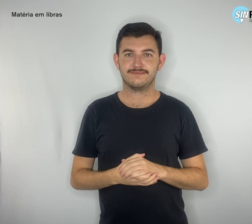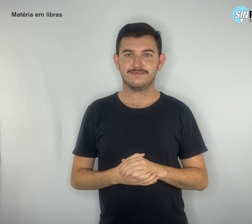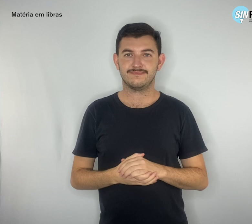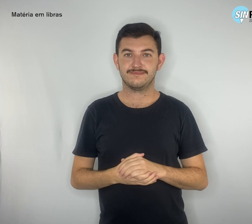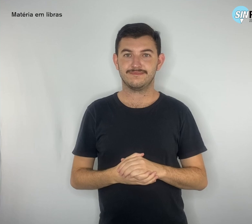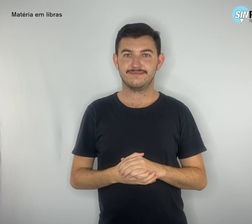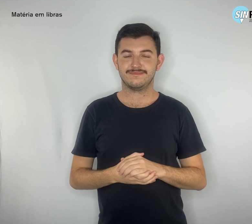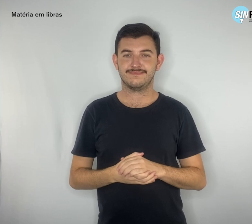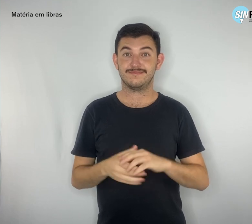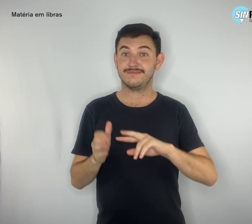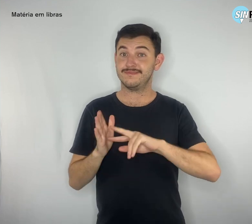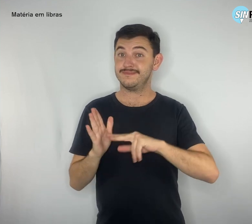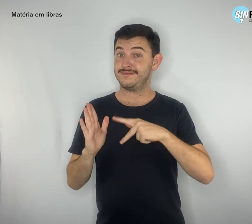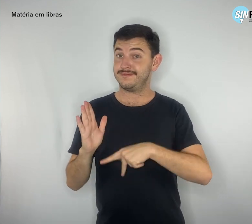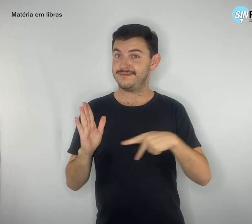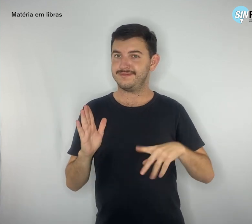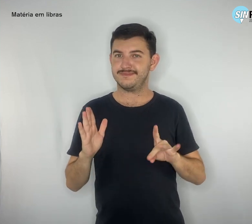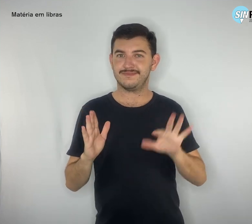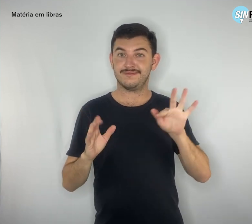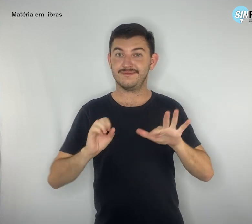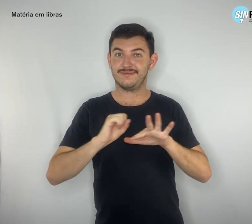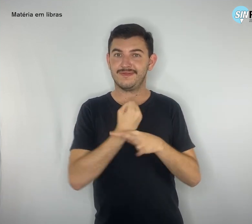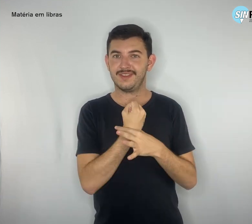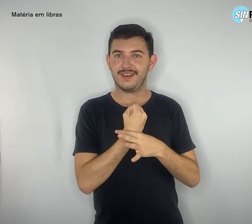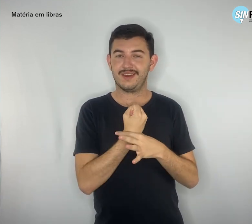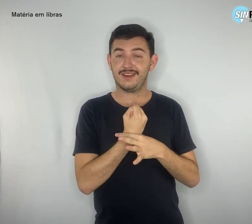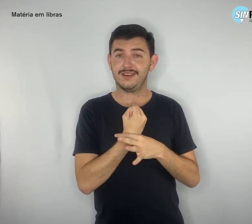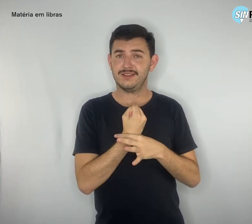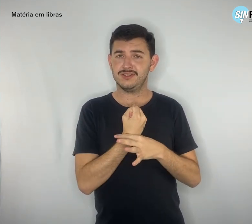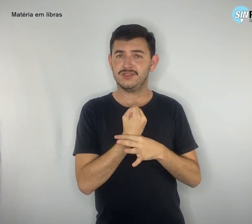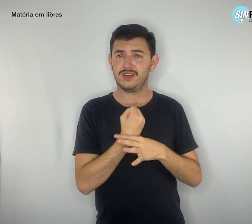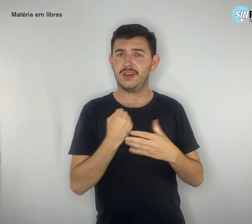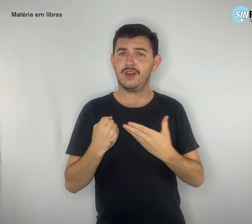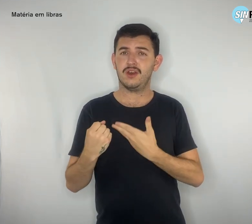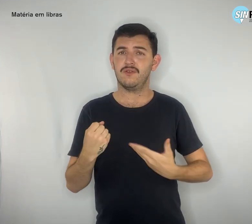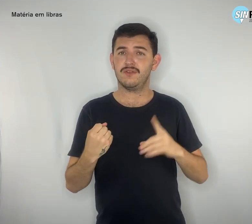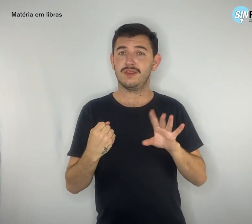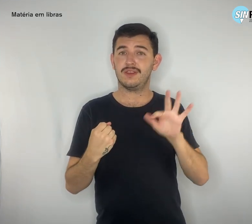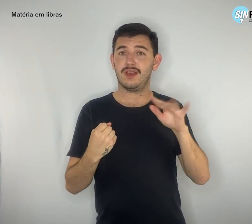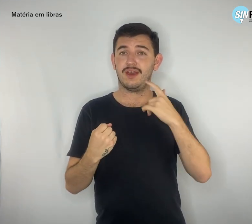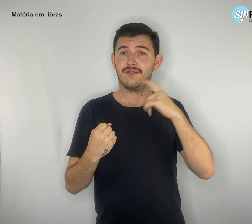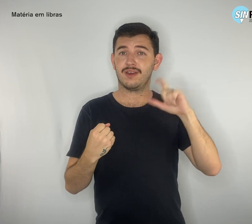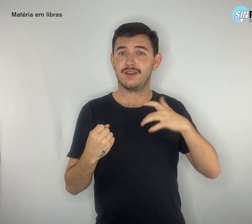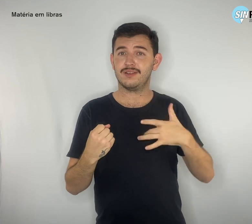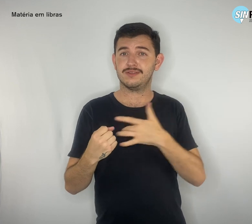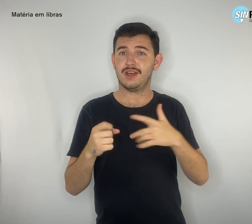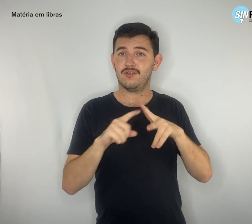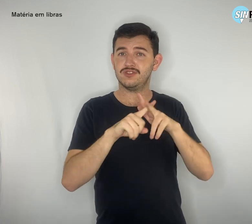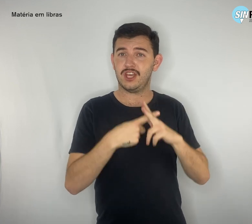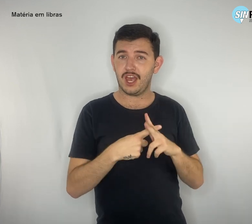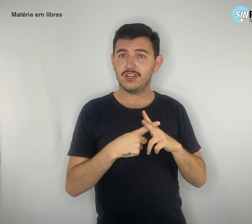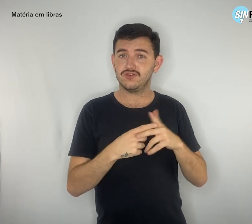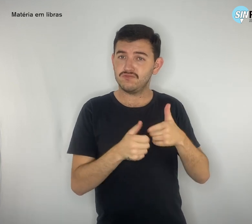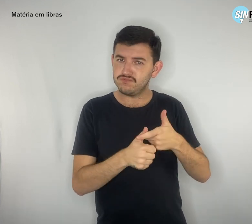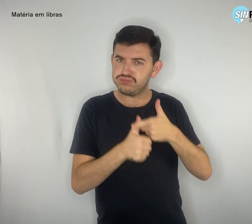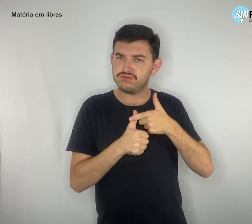sim pro garante suspensão do reajuste do GDF saúde os reajustes abusivos